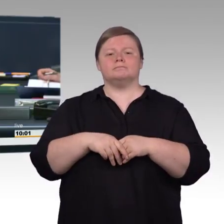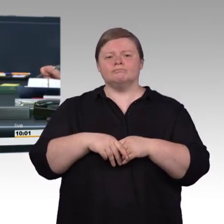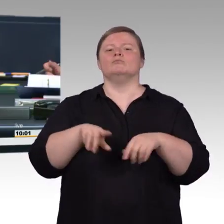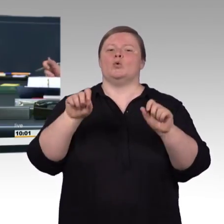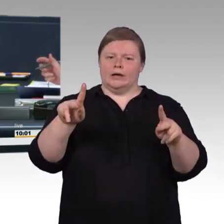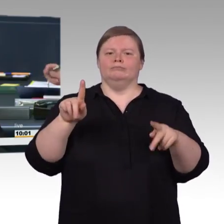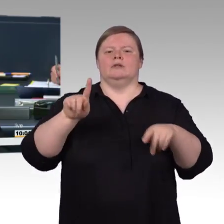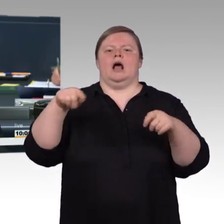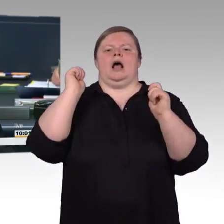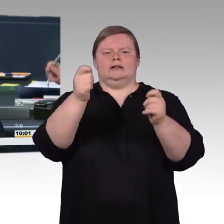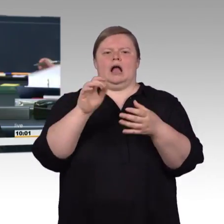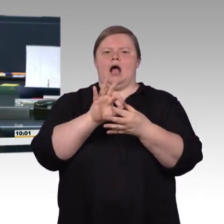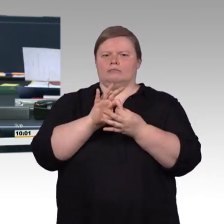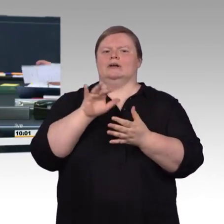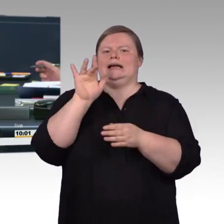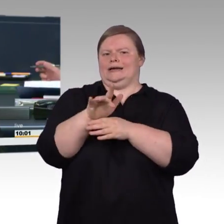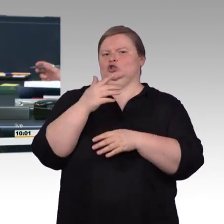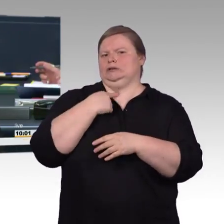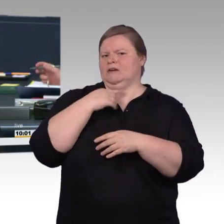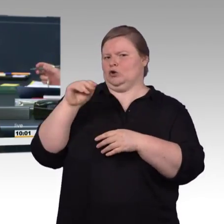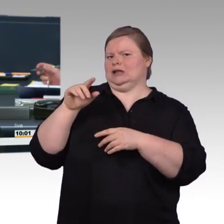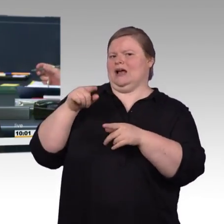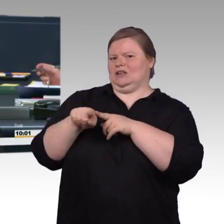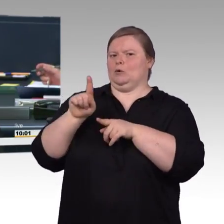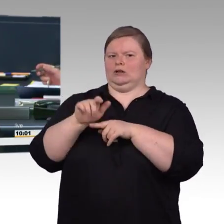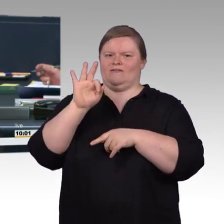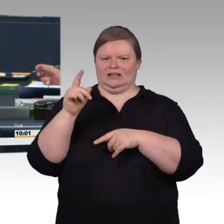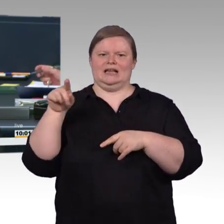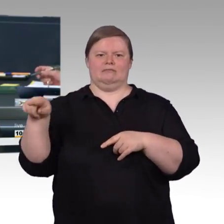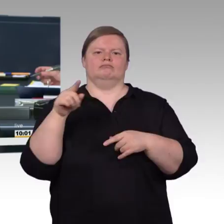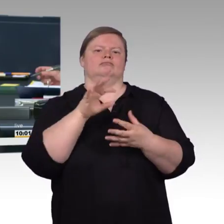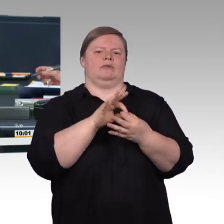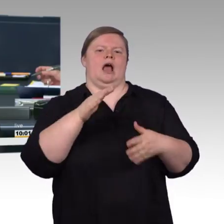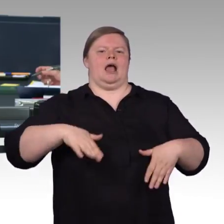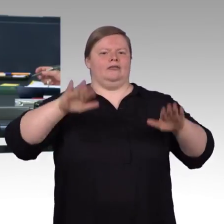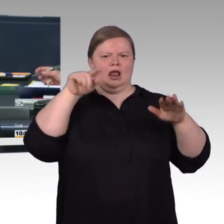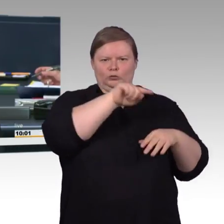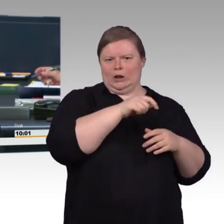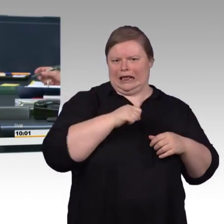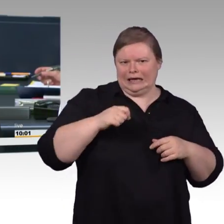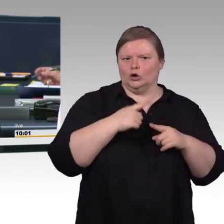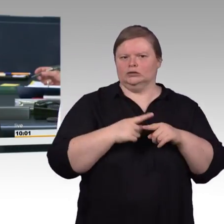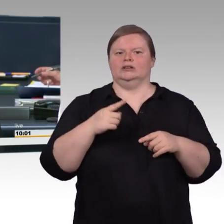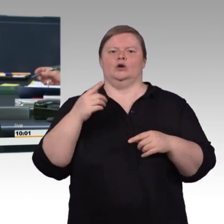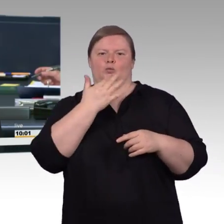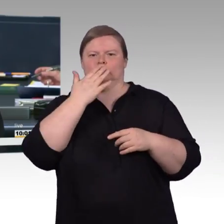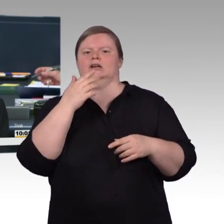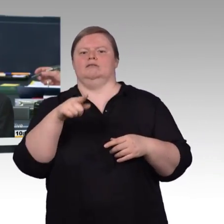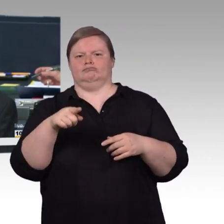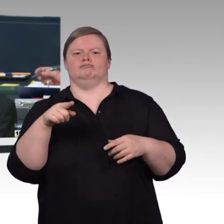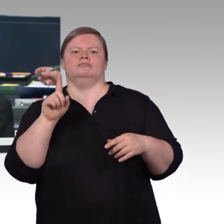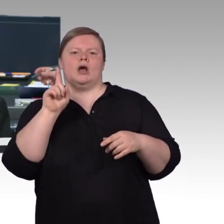und CDU-CSU abgelehnt. Und damit rufe ich auf die Tagesordnungspunkte 4a und 4b sowie den Zusatzpunkt